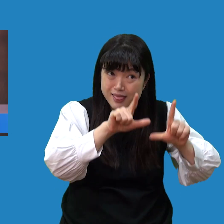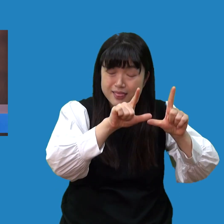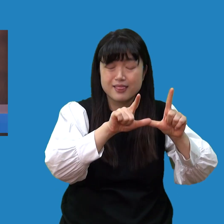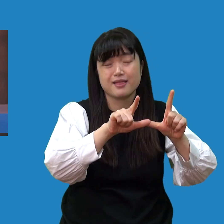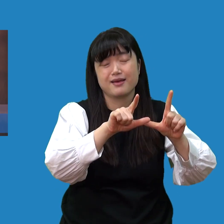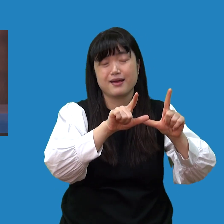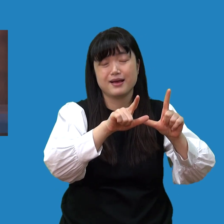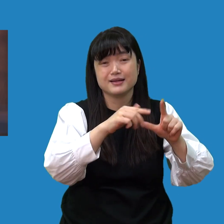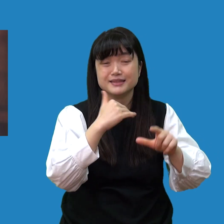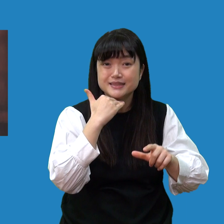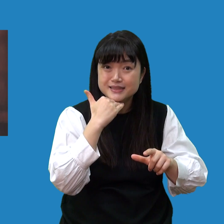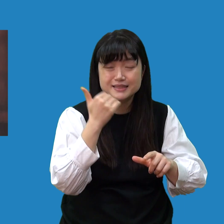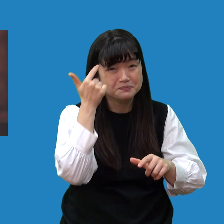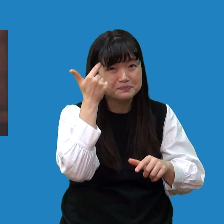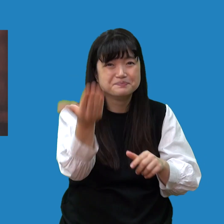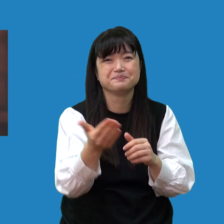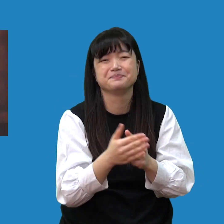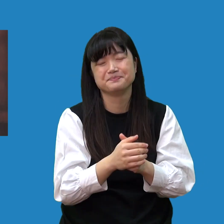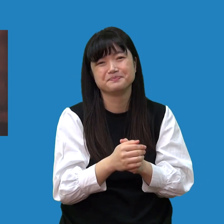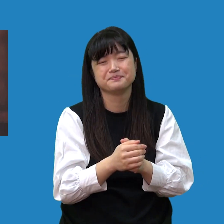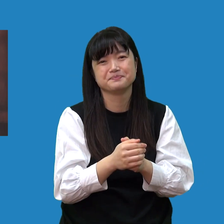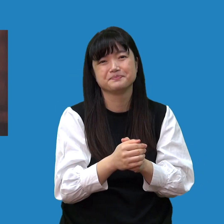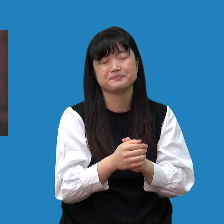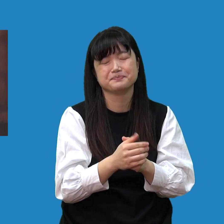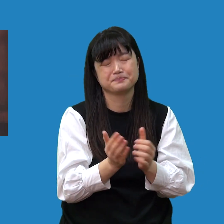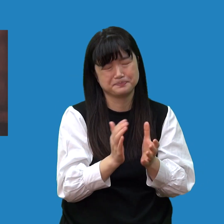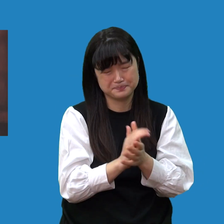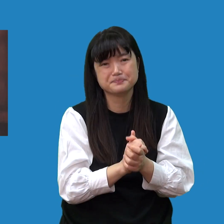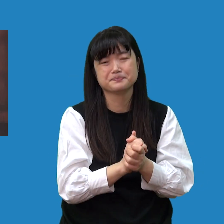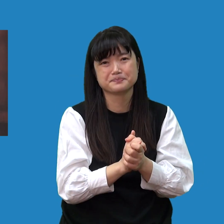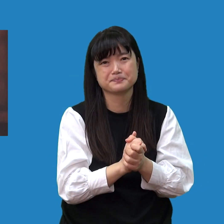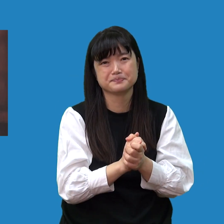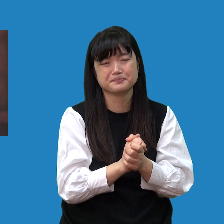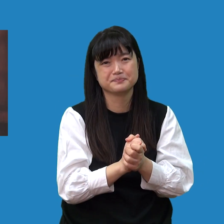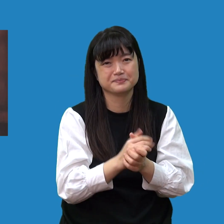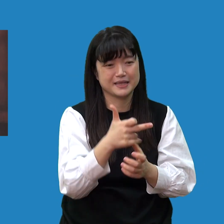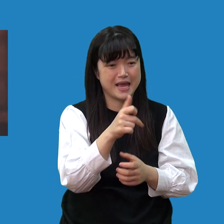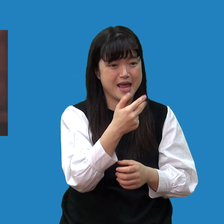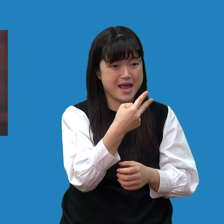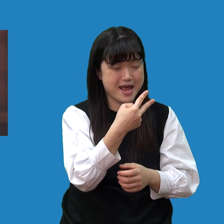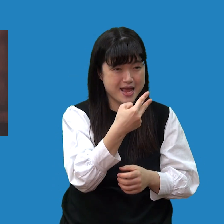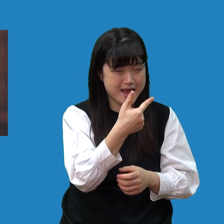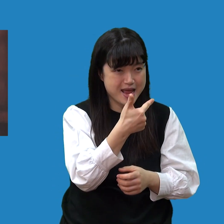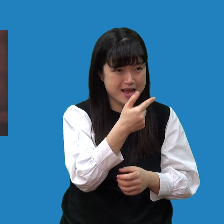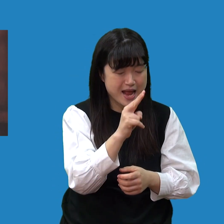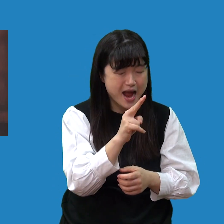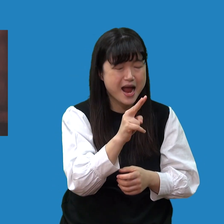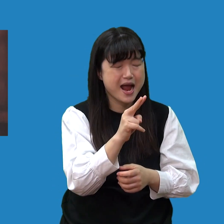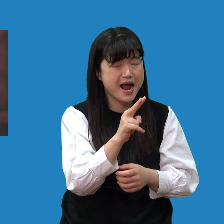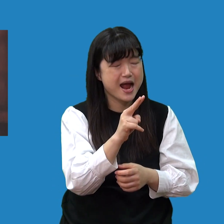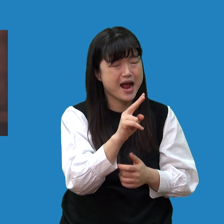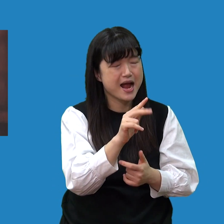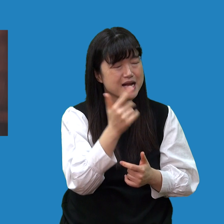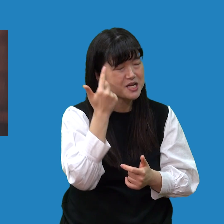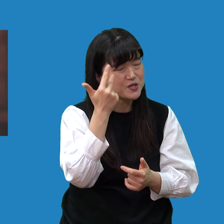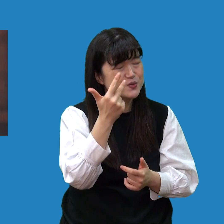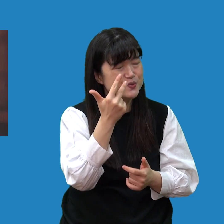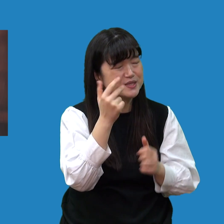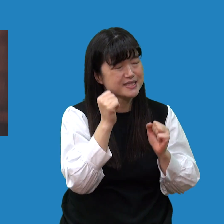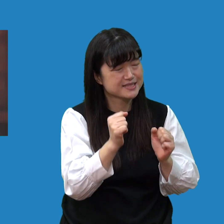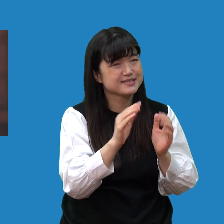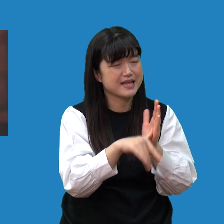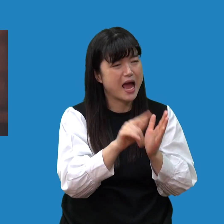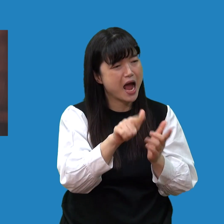그때를 바라보십니까 여러분? 네. 이번 케냐 가서 일주일 있는 동안에 꼭 하루 시간을 내서